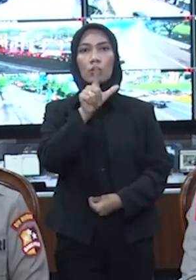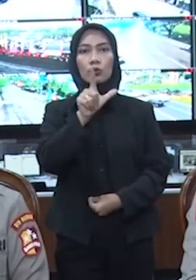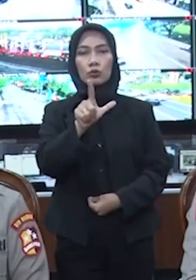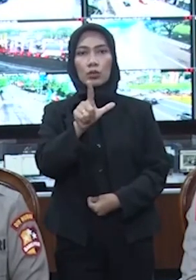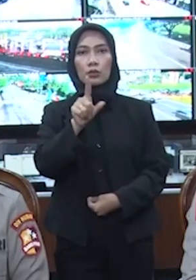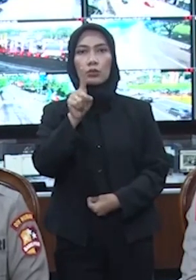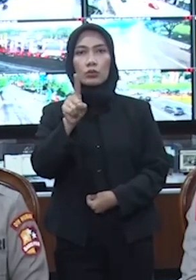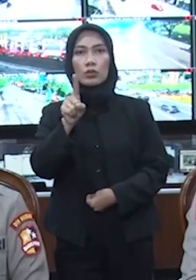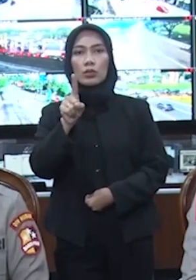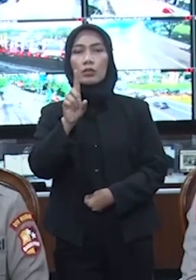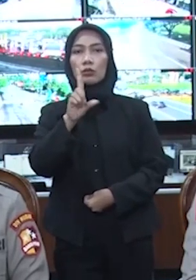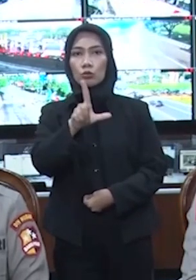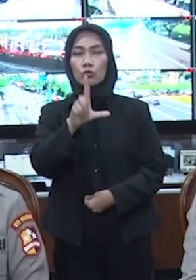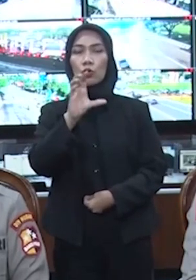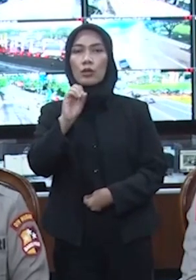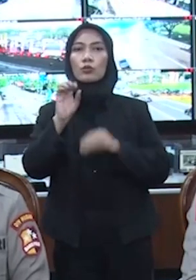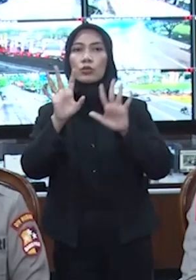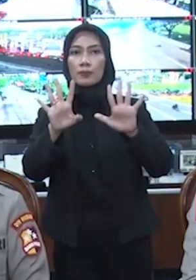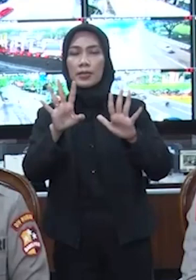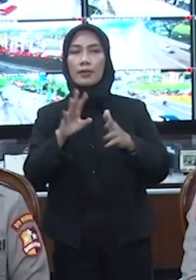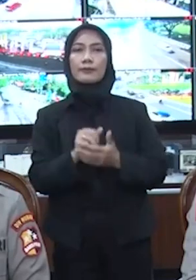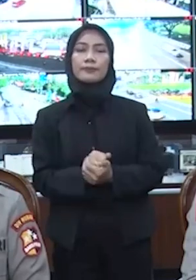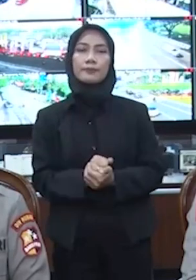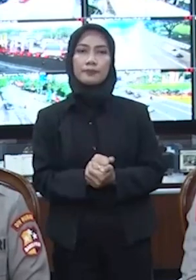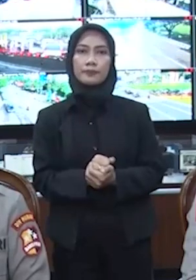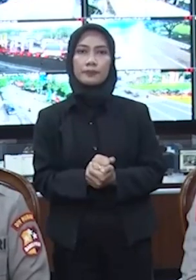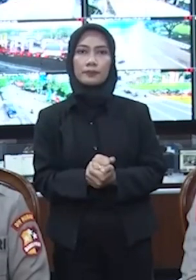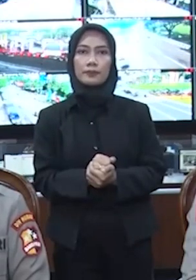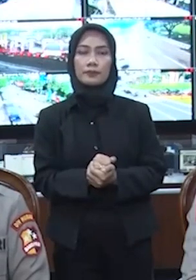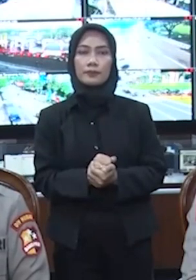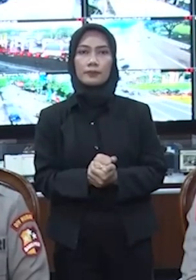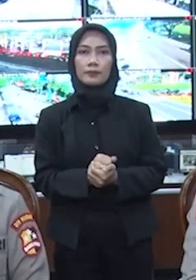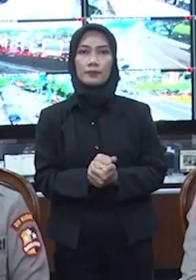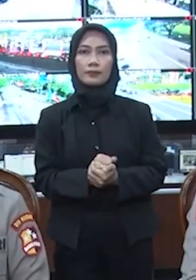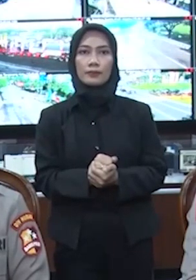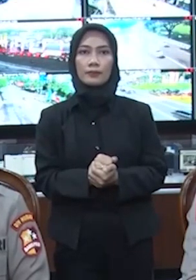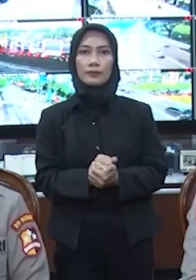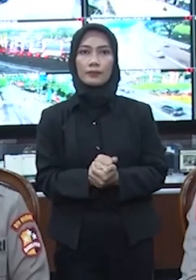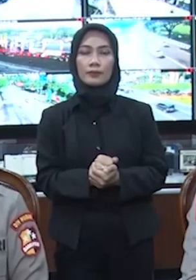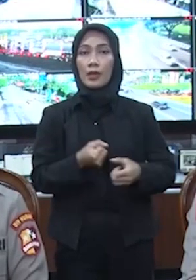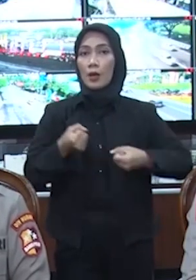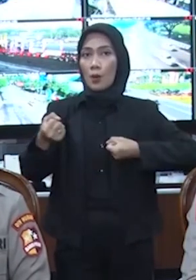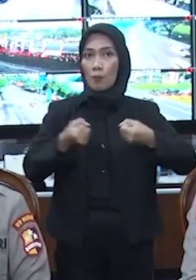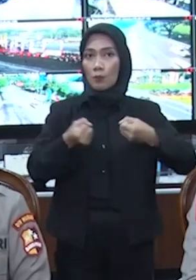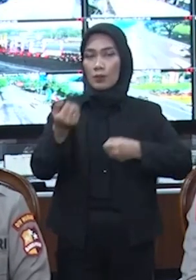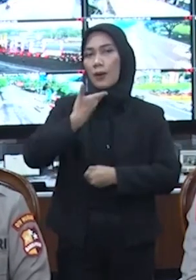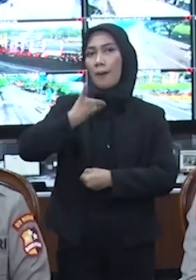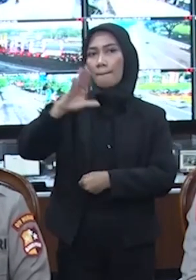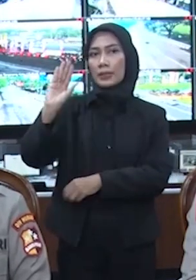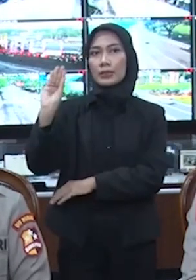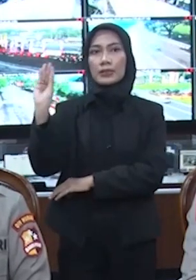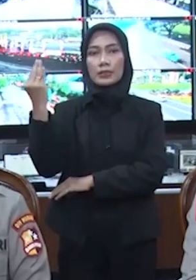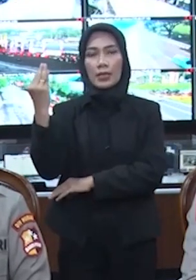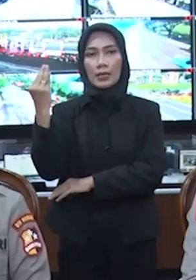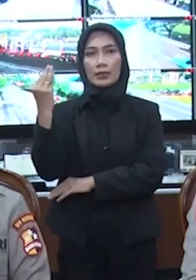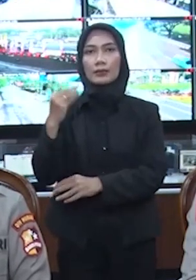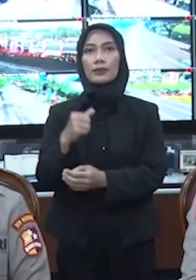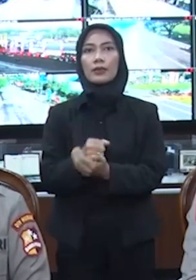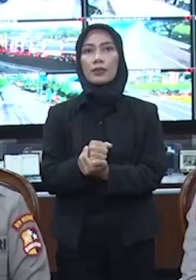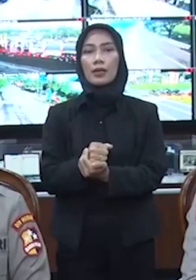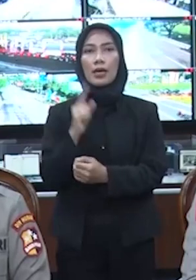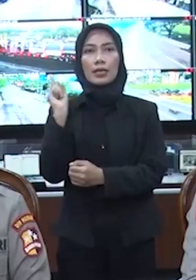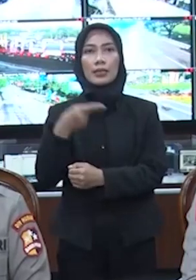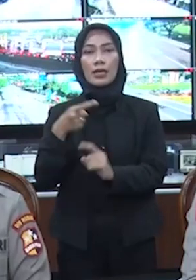35.79 kendaraan volume arus lalu lintas yang keluar Jakarta melalui GT tol